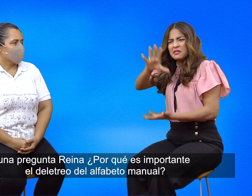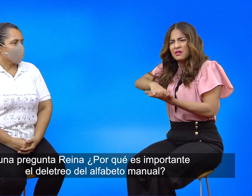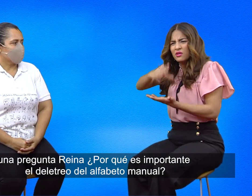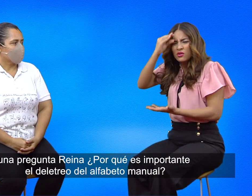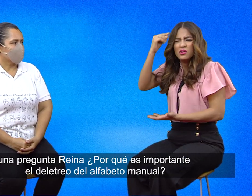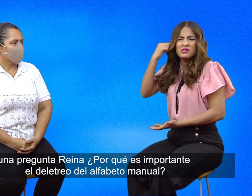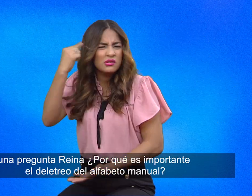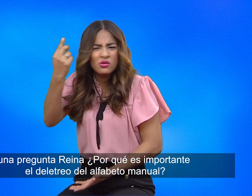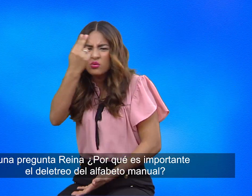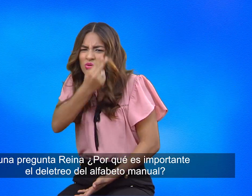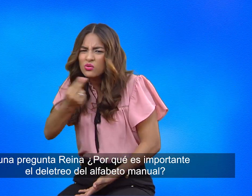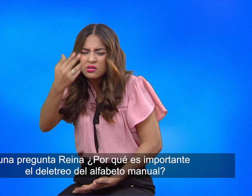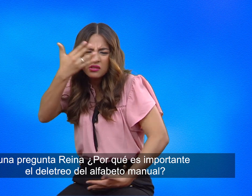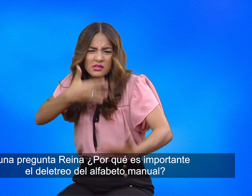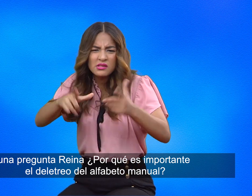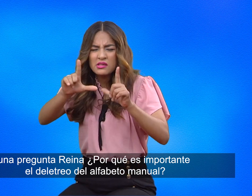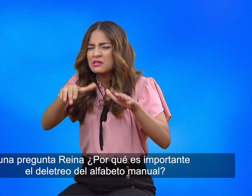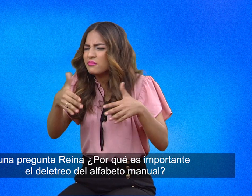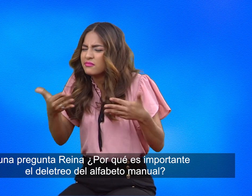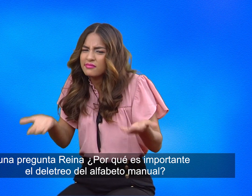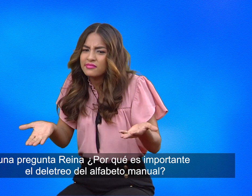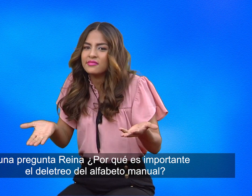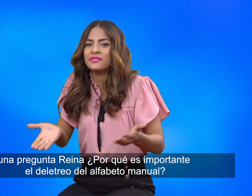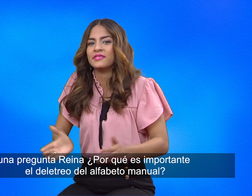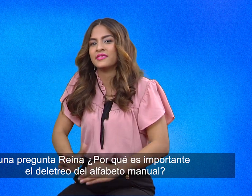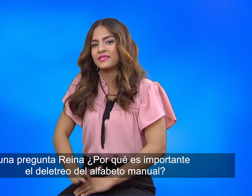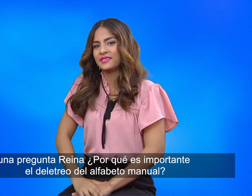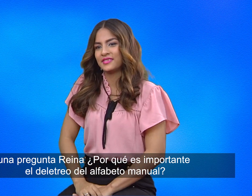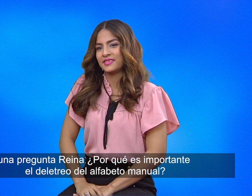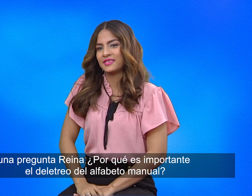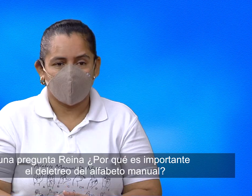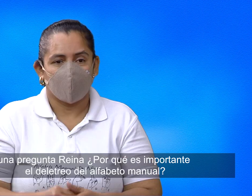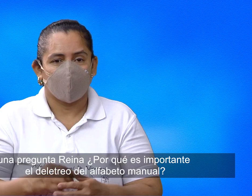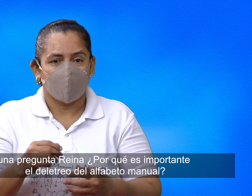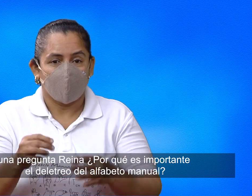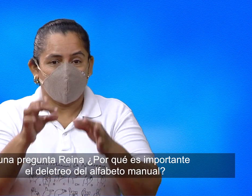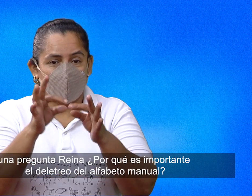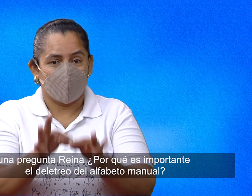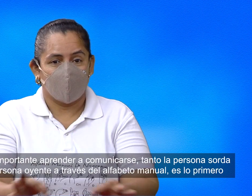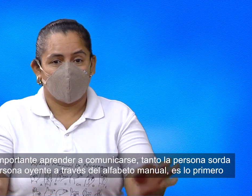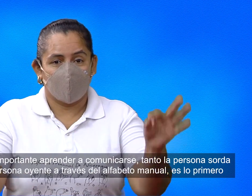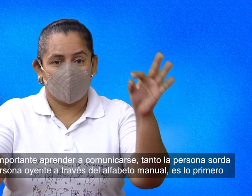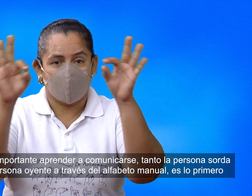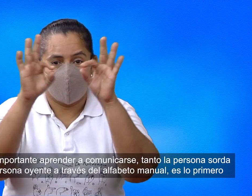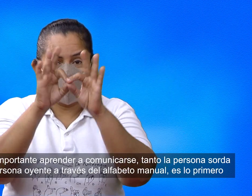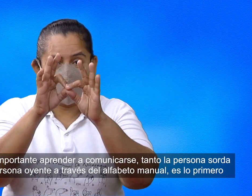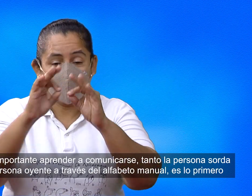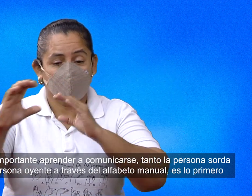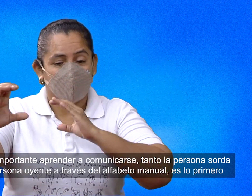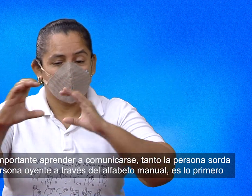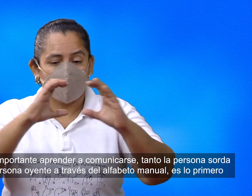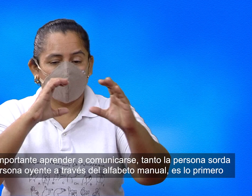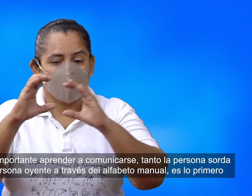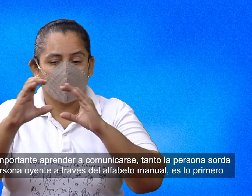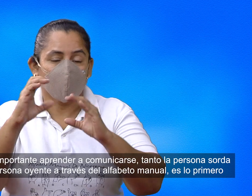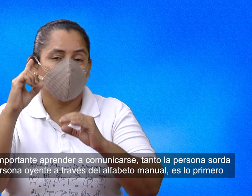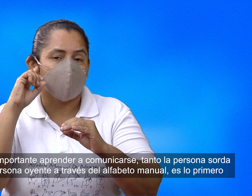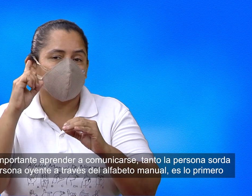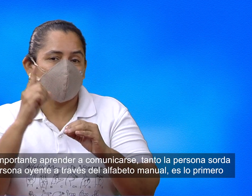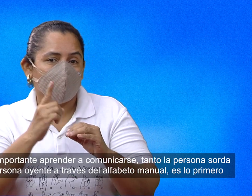¿Por qué es importante el deletreo del alfabeto manual? es muy importante aprenderse a comunicar, tanto